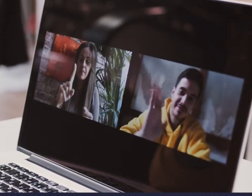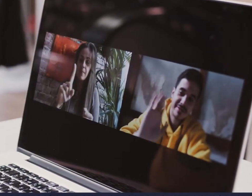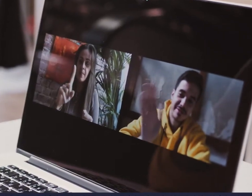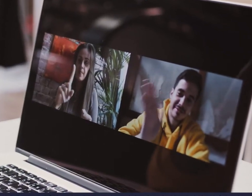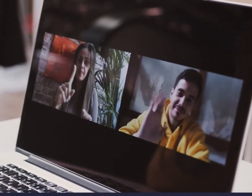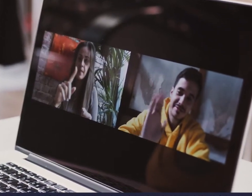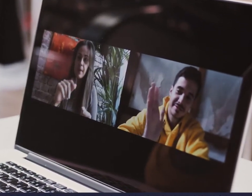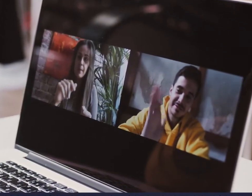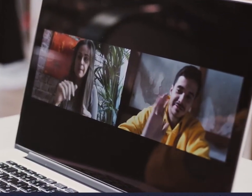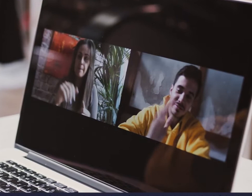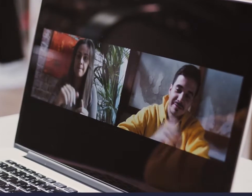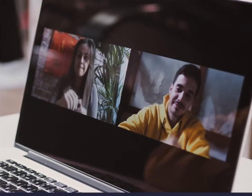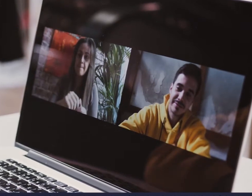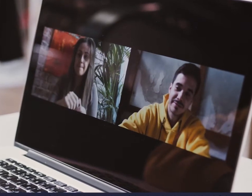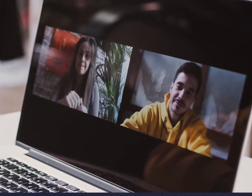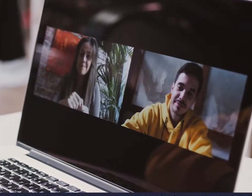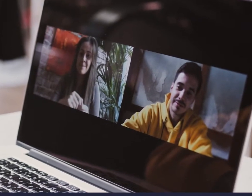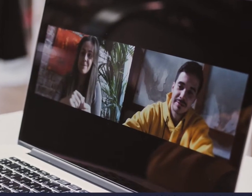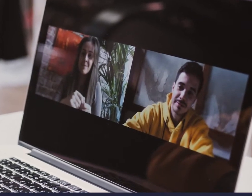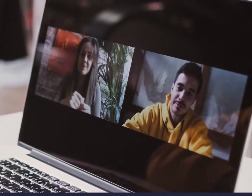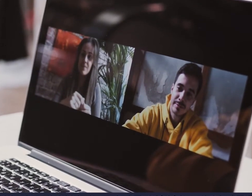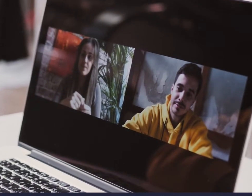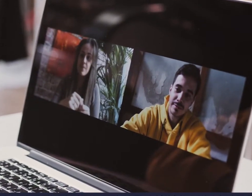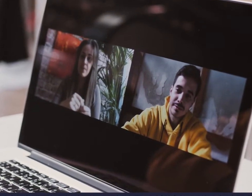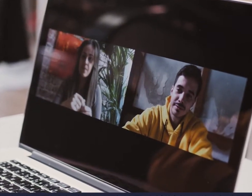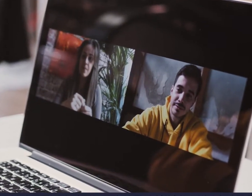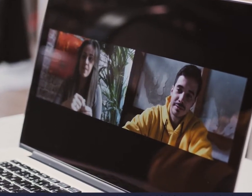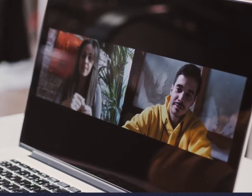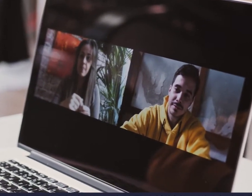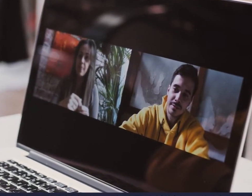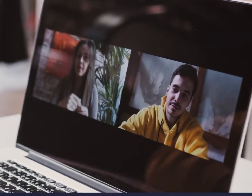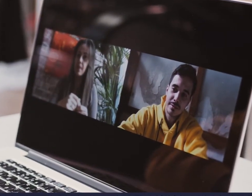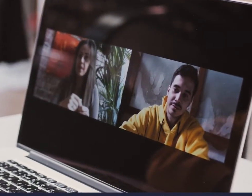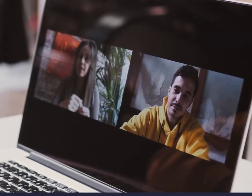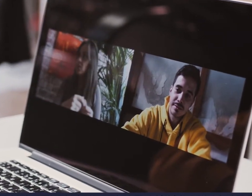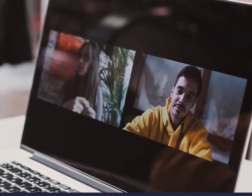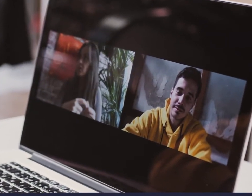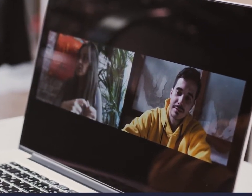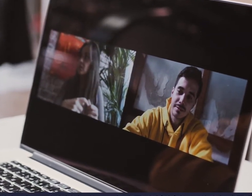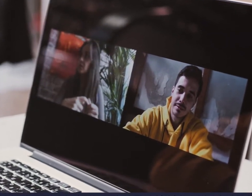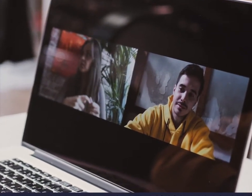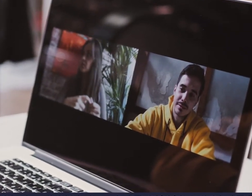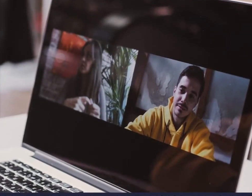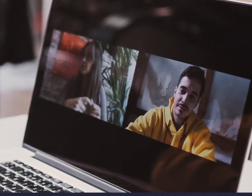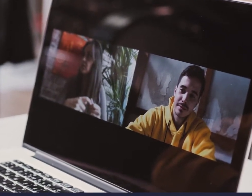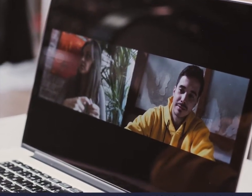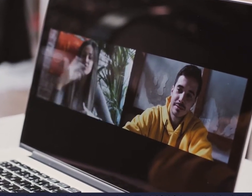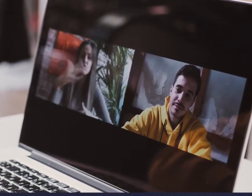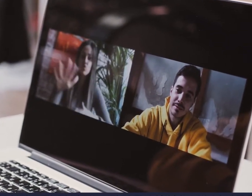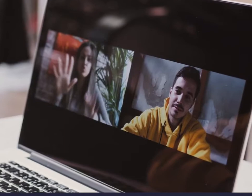제공하면 된다고 생각하지만 많은 농인이 수없이 빠르게 이어지는 자막을 이해하는데 어려움을